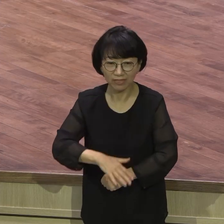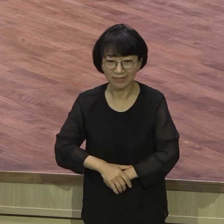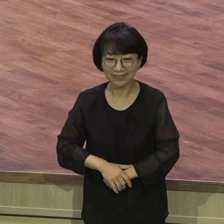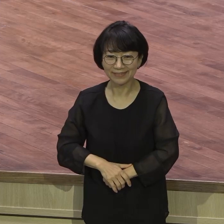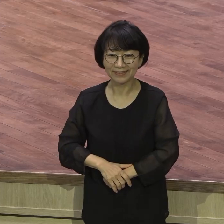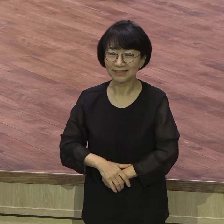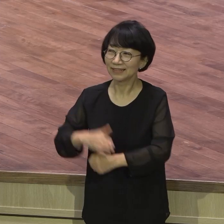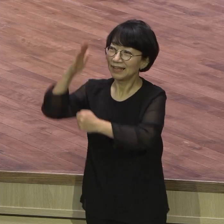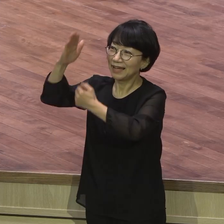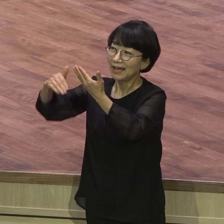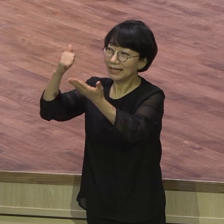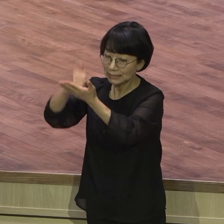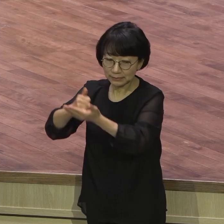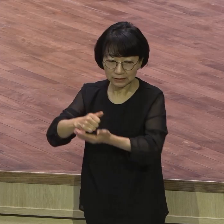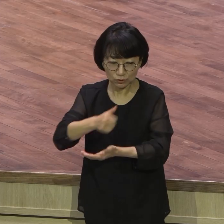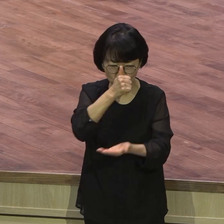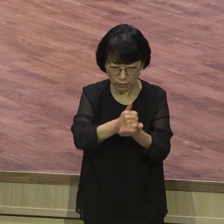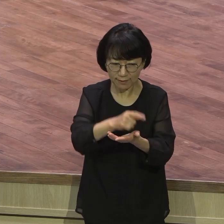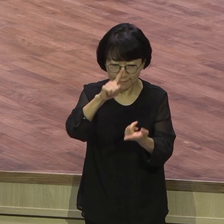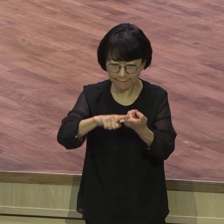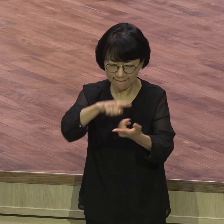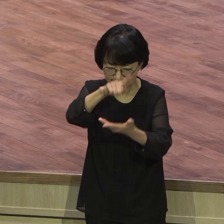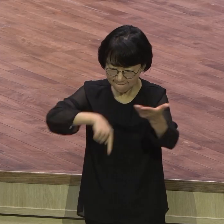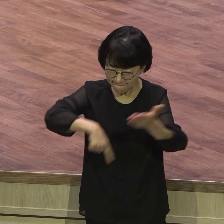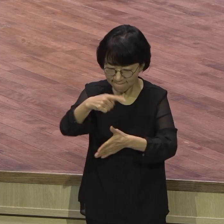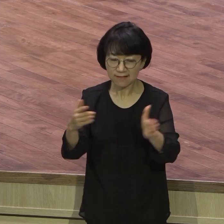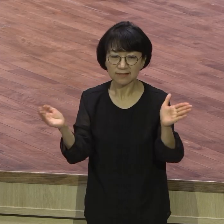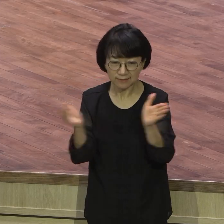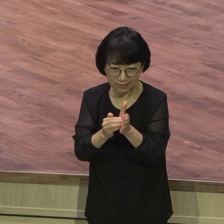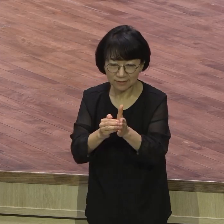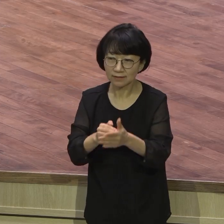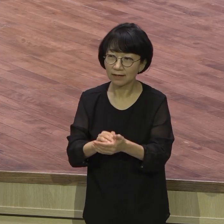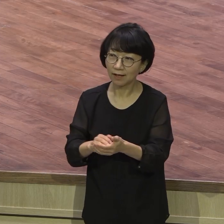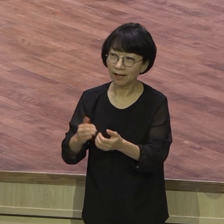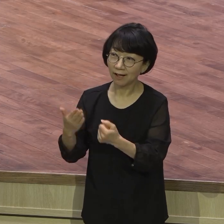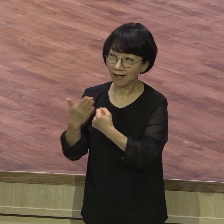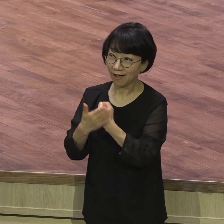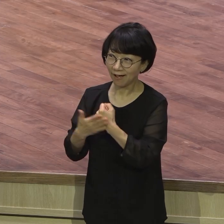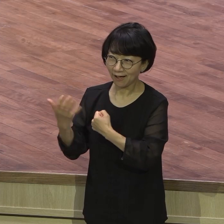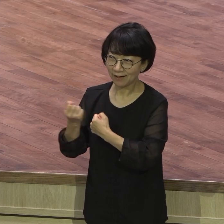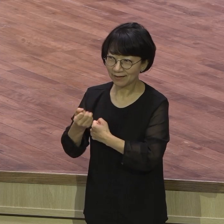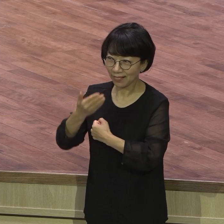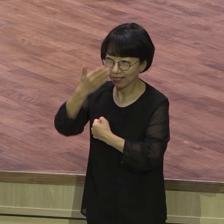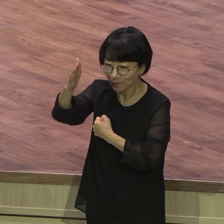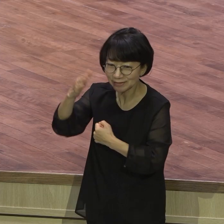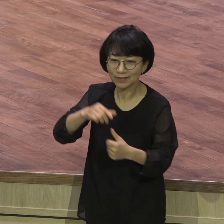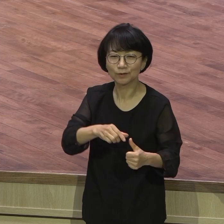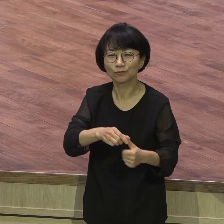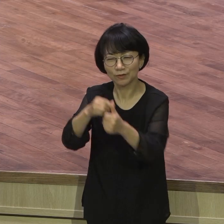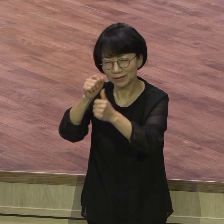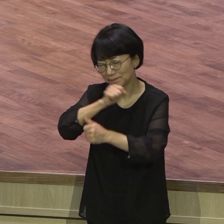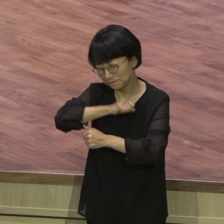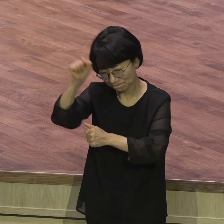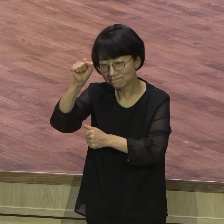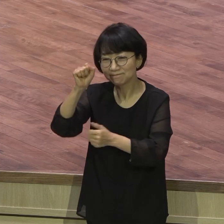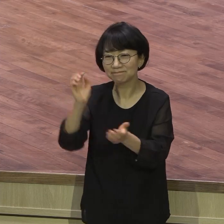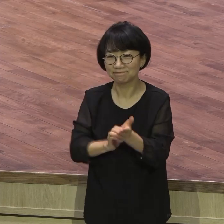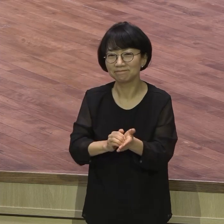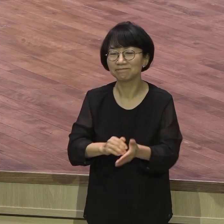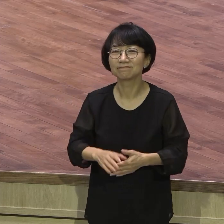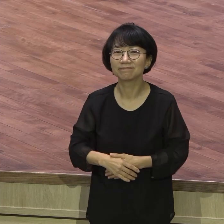죄의 값을 다 치르시고 우리는 값없이 하나님께서 주신 그 은혜로 공짜로 구원을